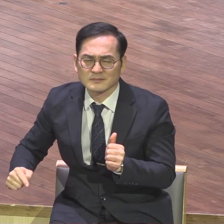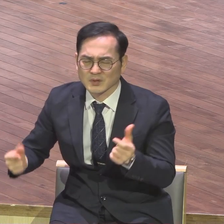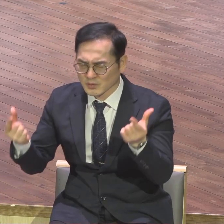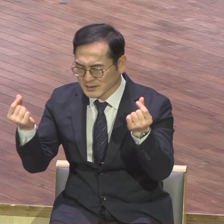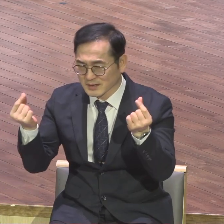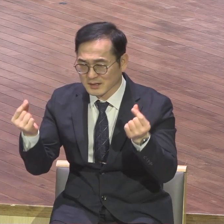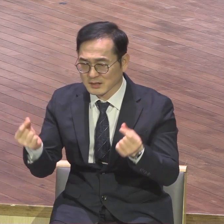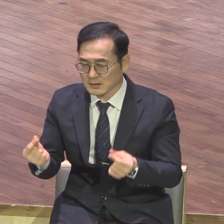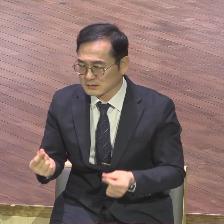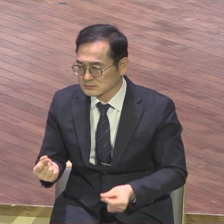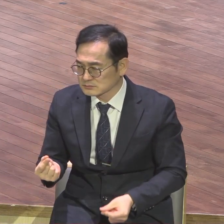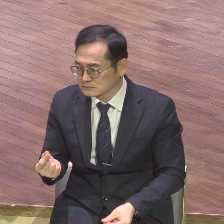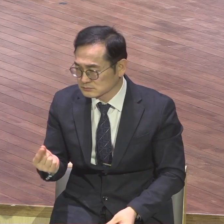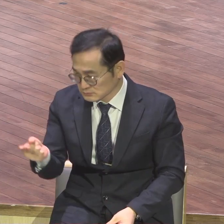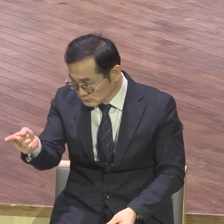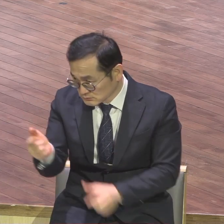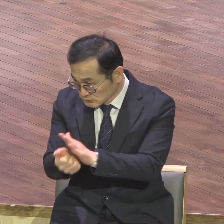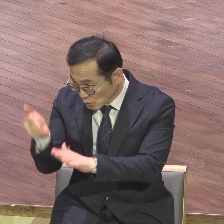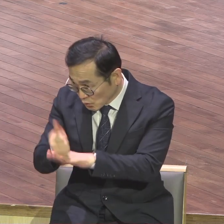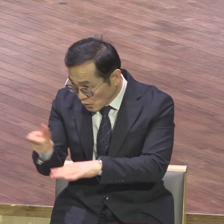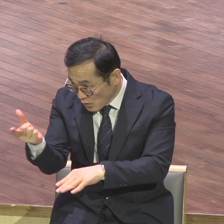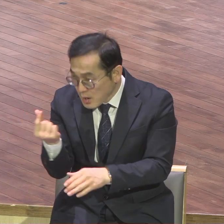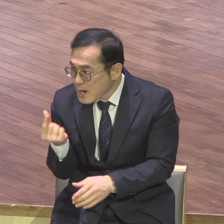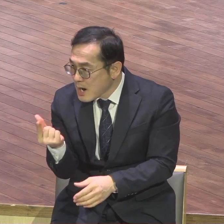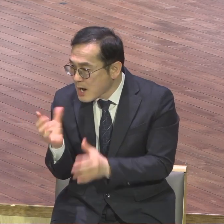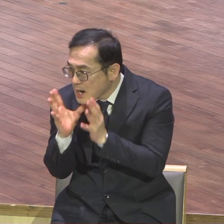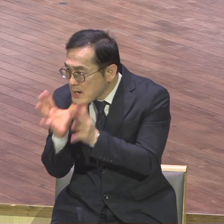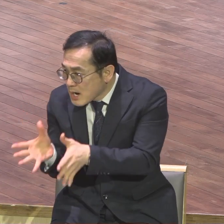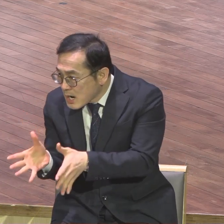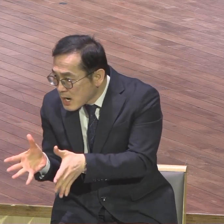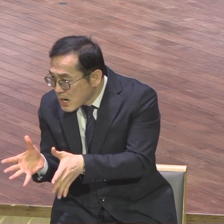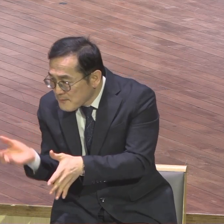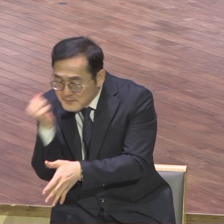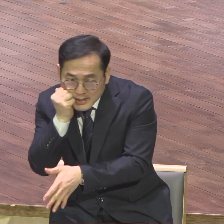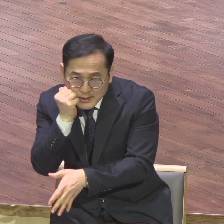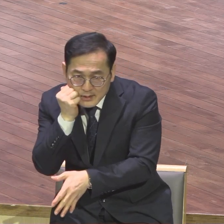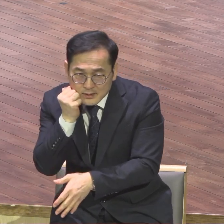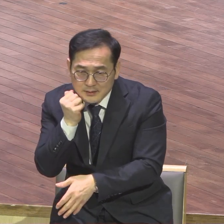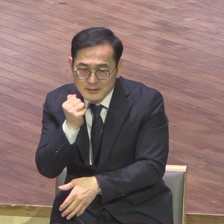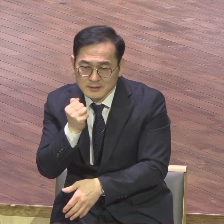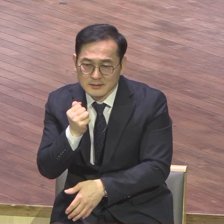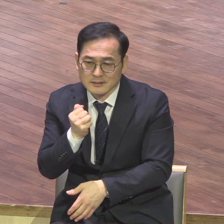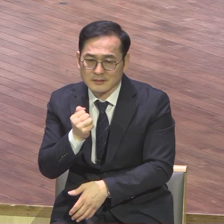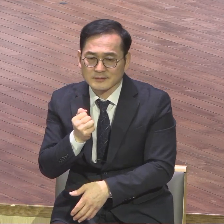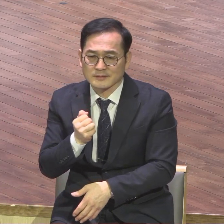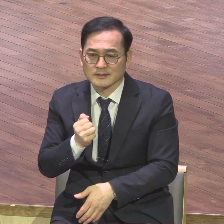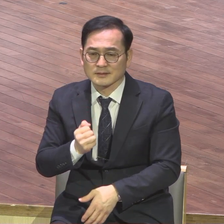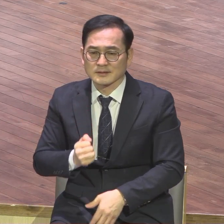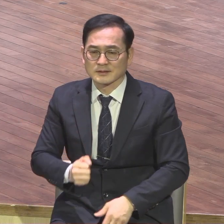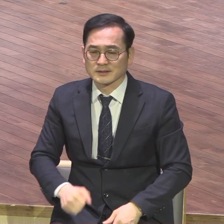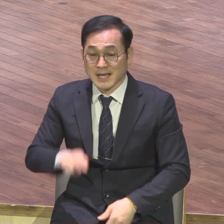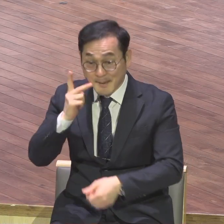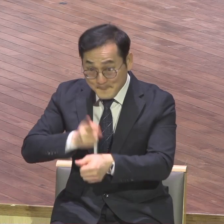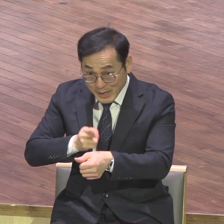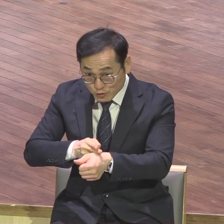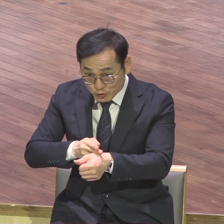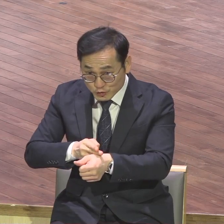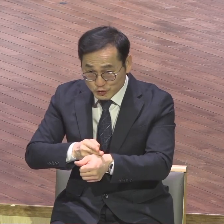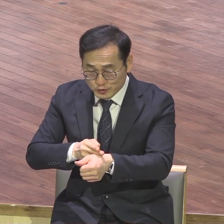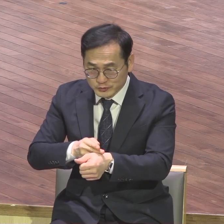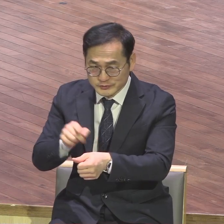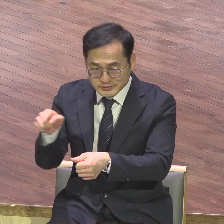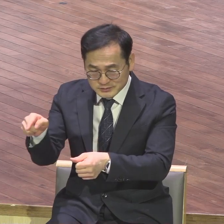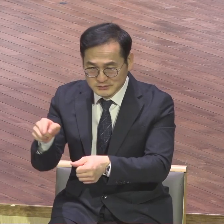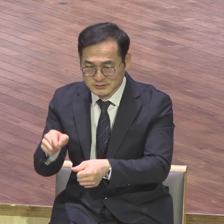엄청 당하고 있습니다. 우리는 속지 말아야 됩니다. 오늘 본문에 보면 사도 바울이 붙잡고 있던 이